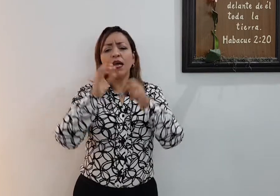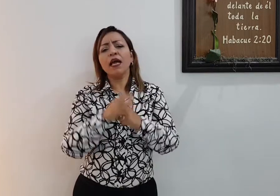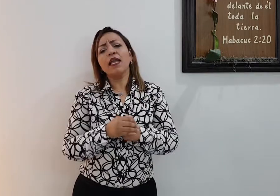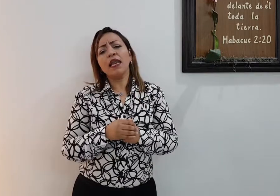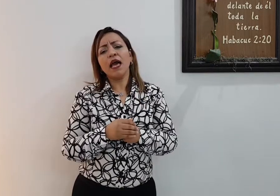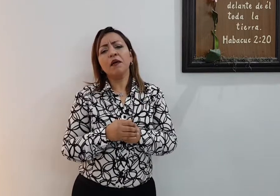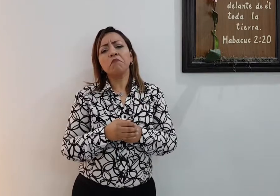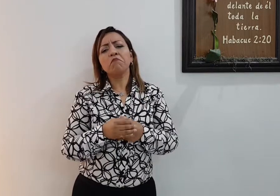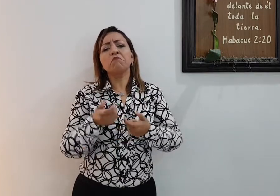difícil.